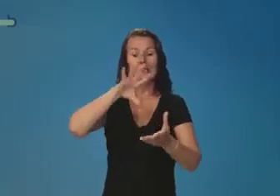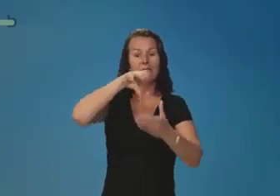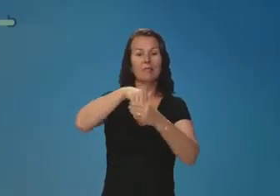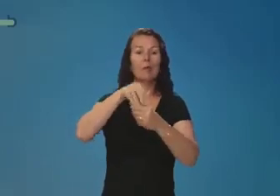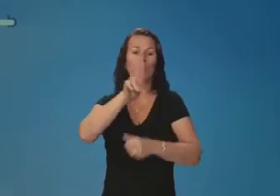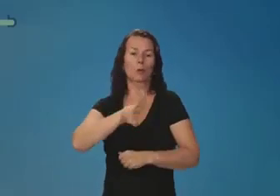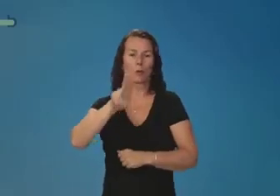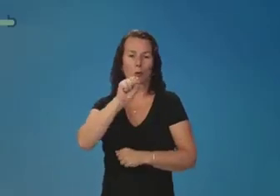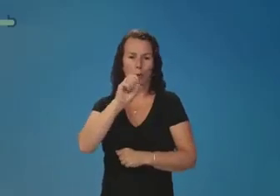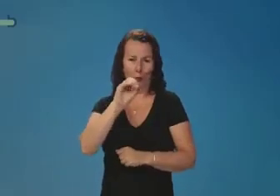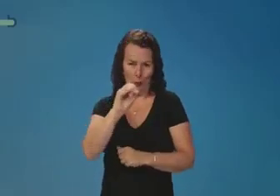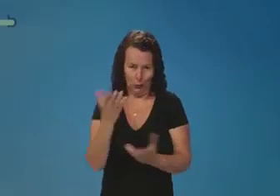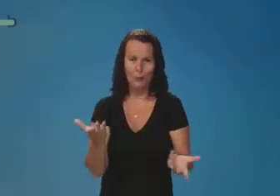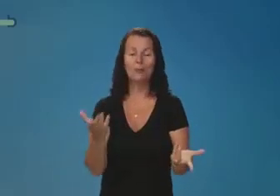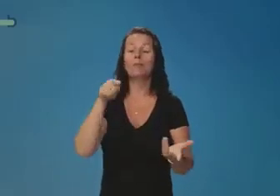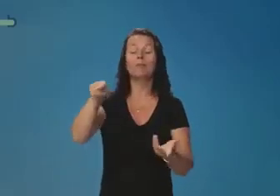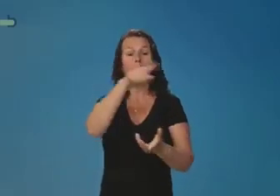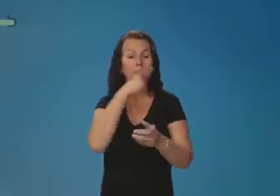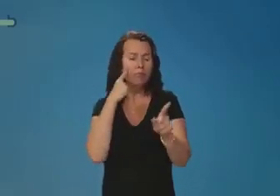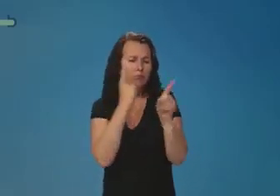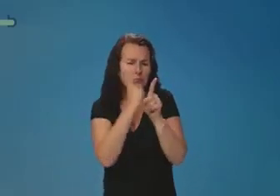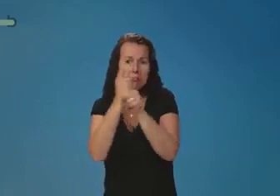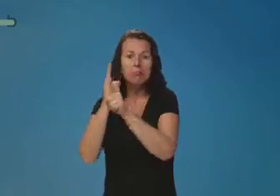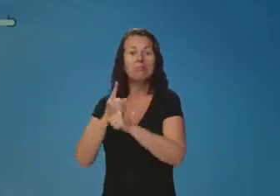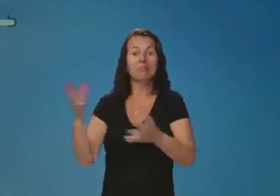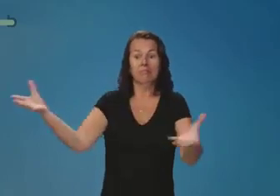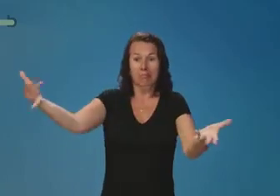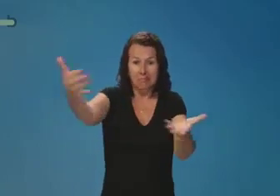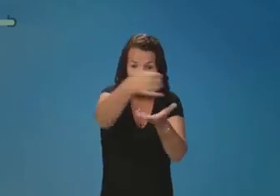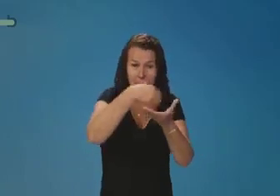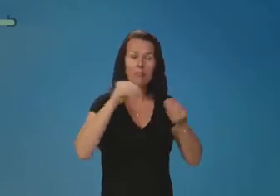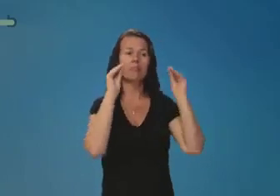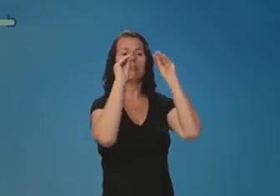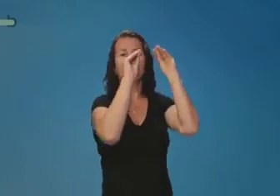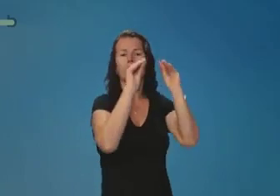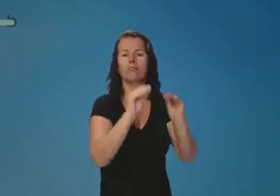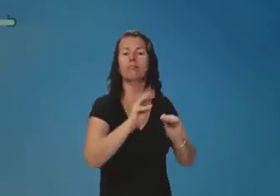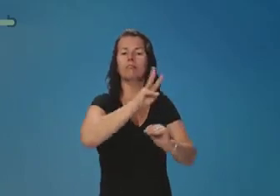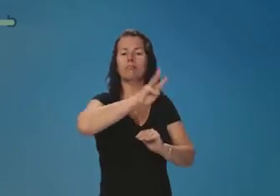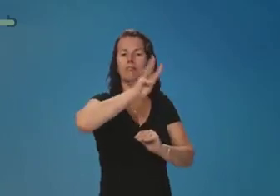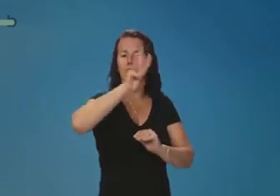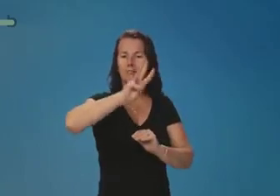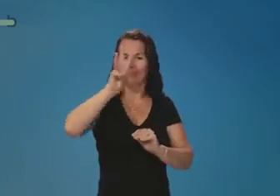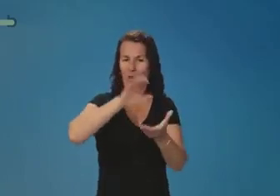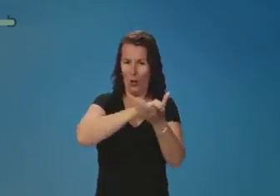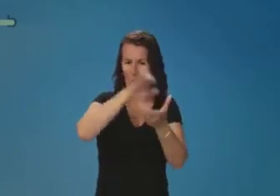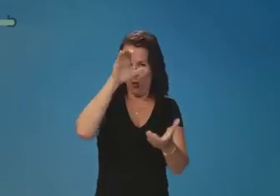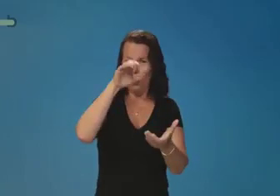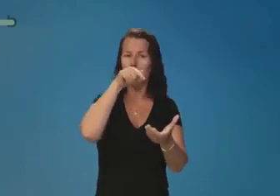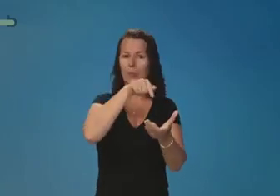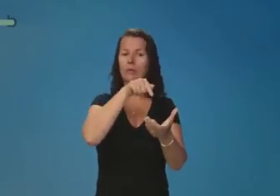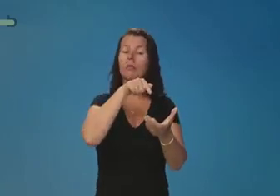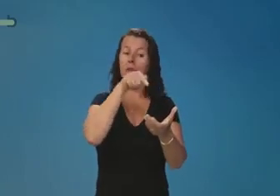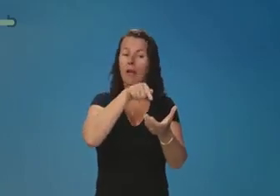Os dados que compõem o corpus foram disponibilizados em um endereço eletrônico para que futuramente outros